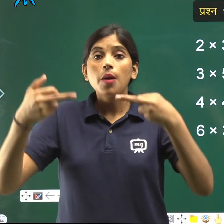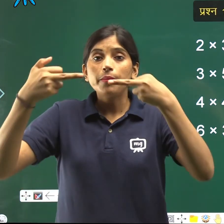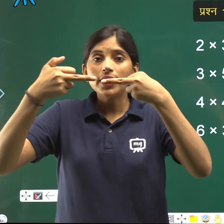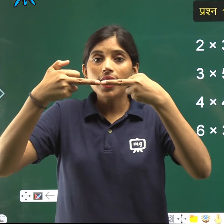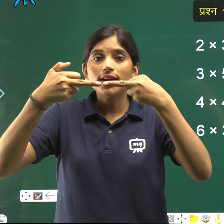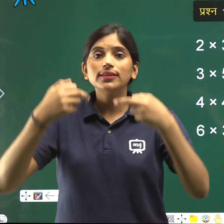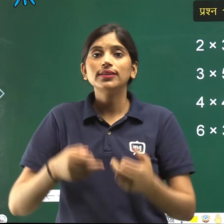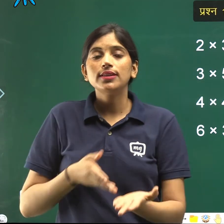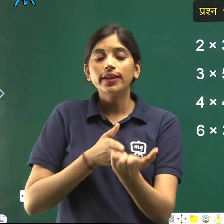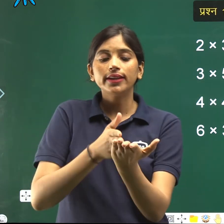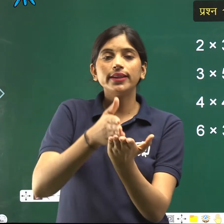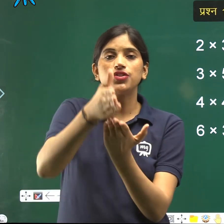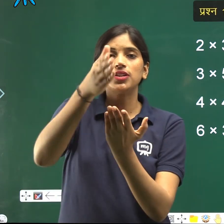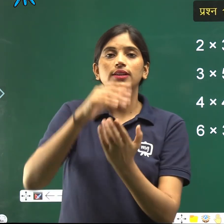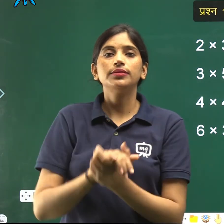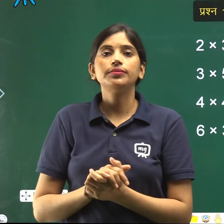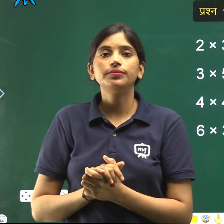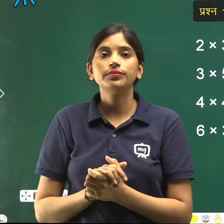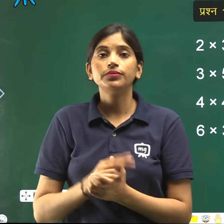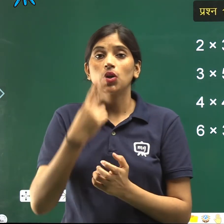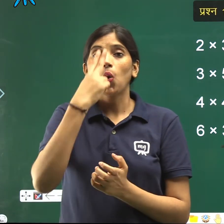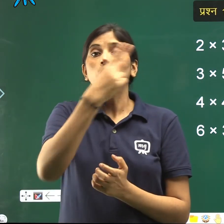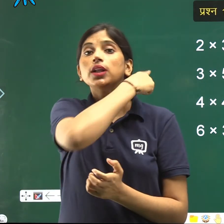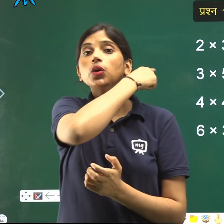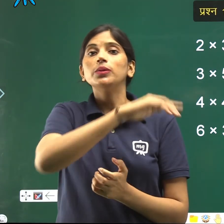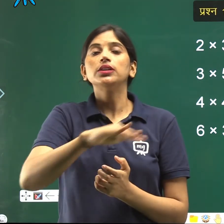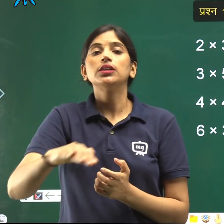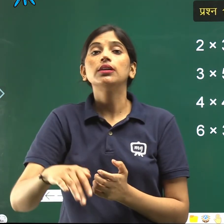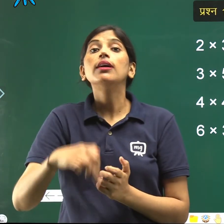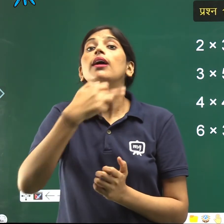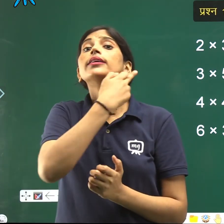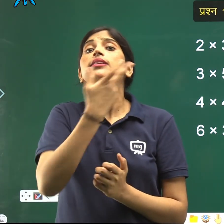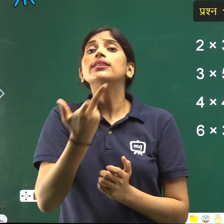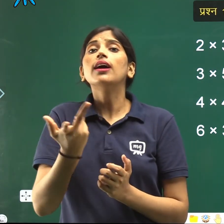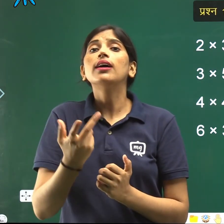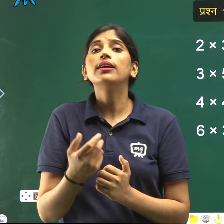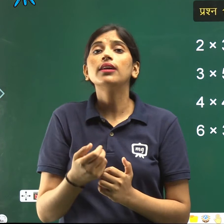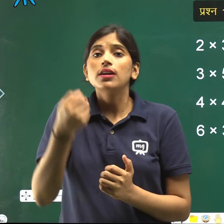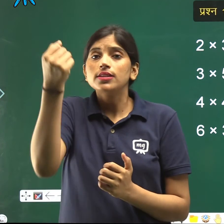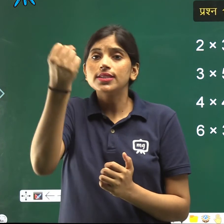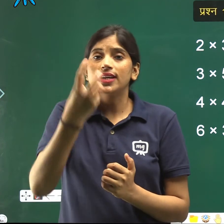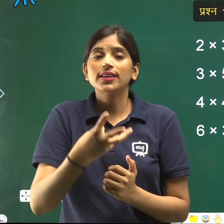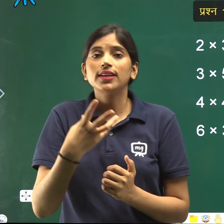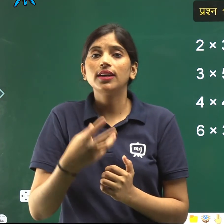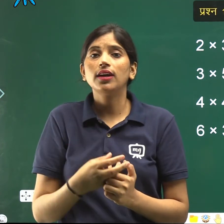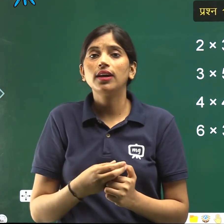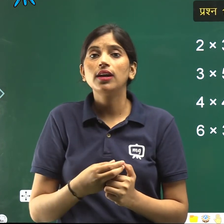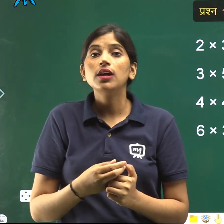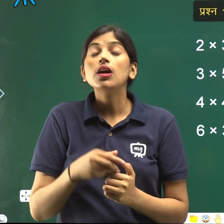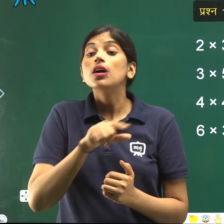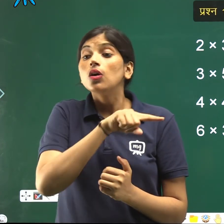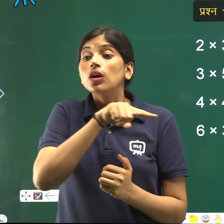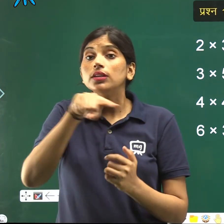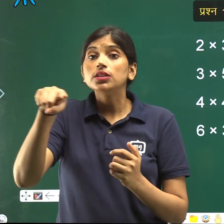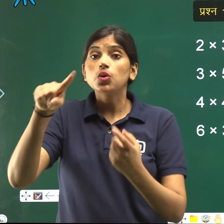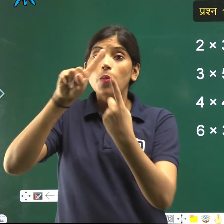मिलान कीजिए। देखो बच्चों, ये क्या है? संख्या, जिसको हमें